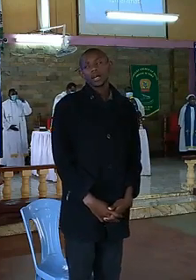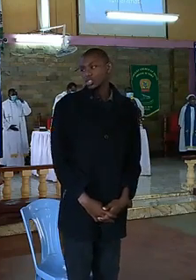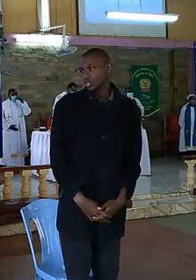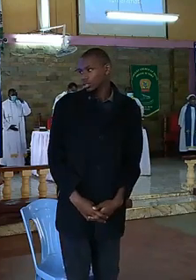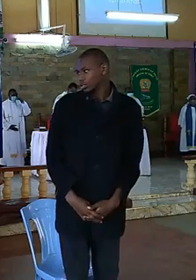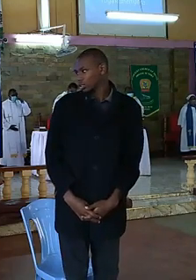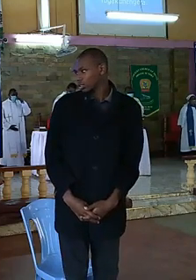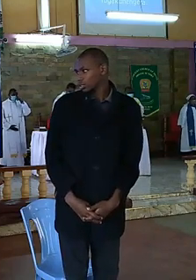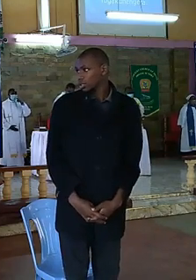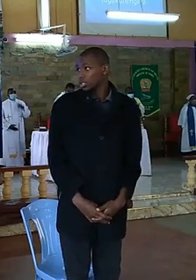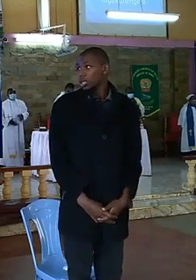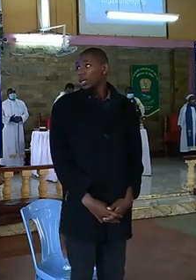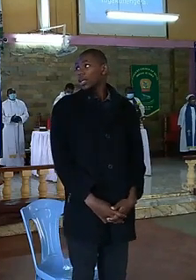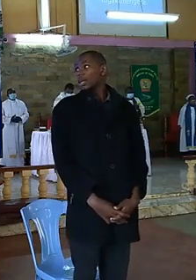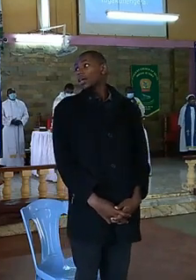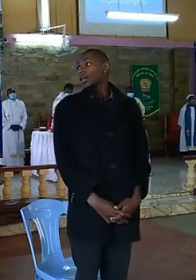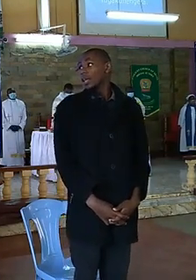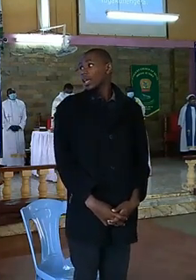aramati